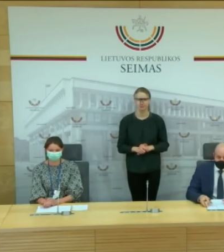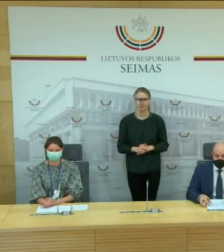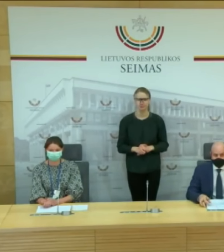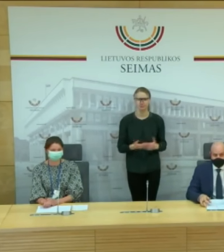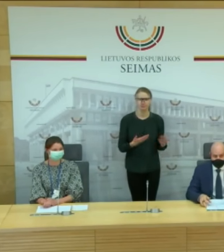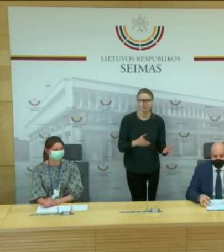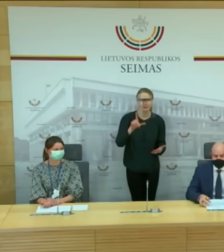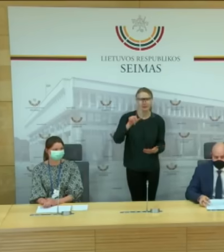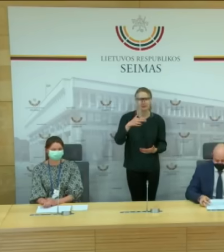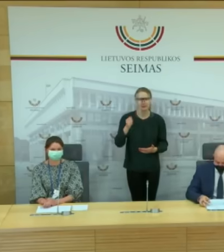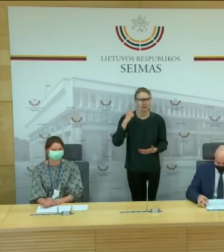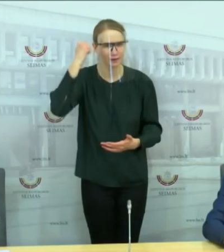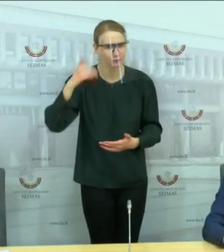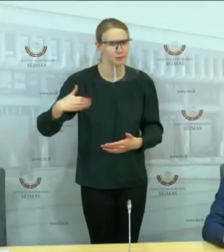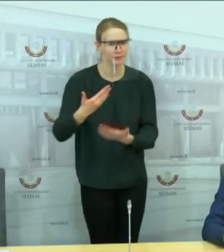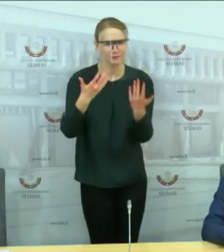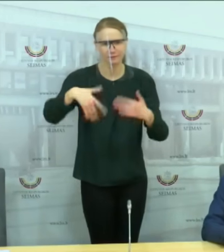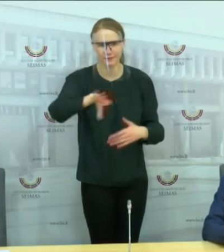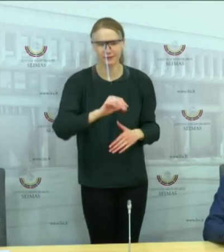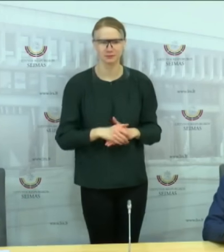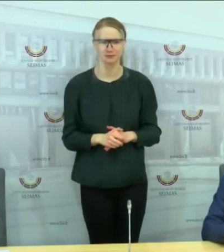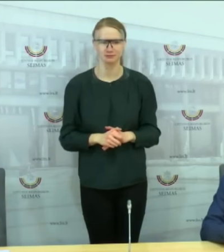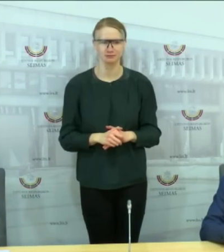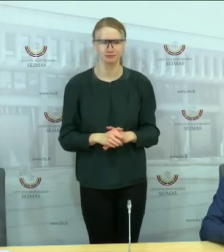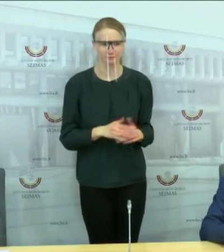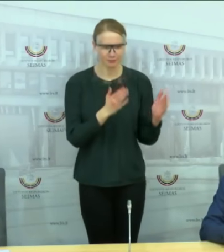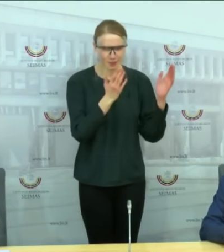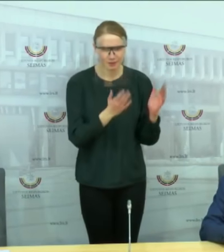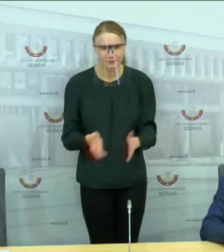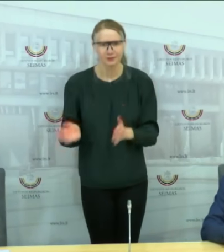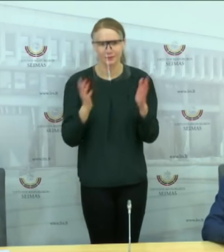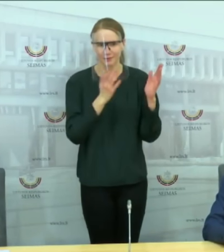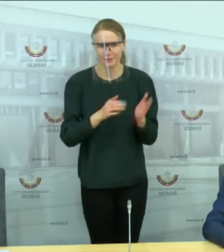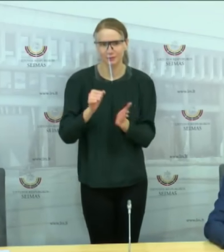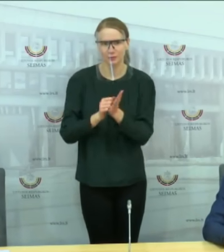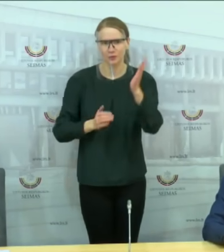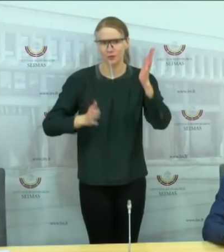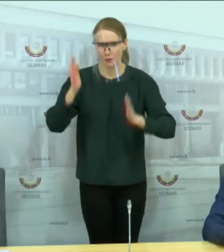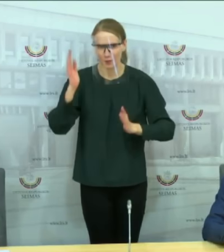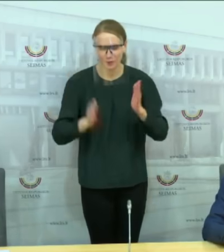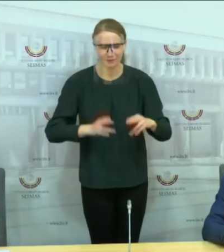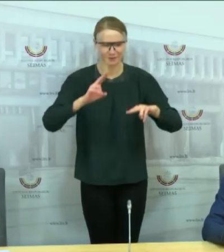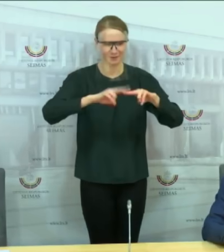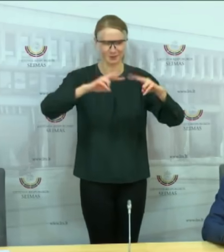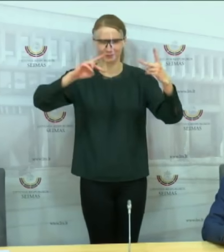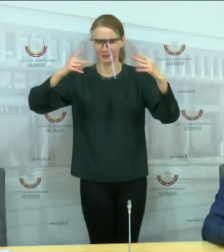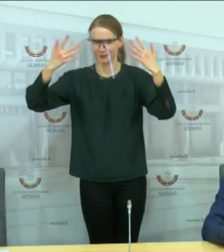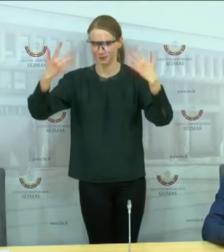ačiū, Lina, labą dieną visiems. Tradiciškai, kad ir iš kitos vietos, bet pabandysim trupai